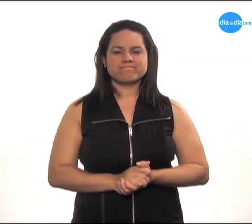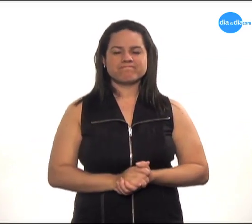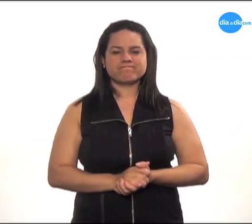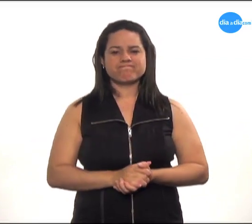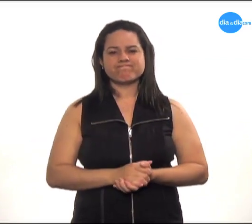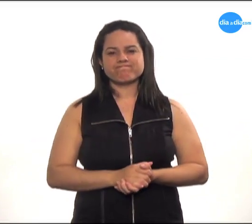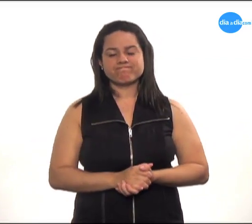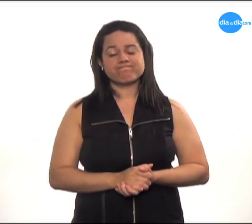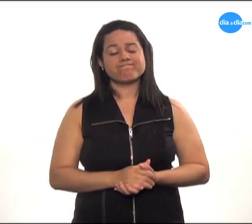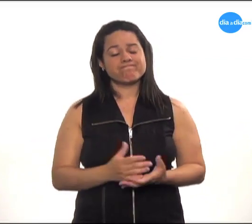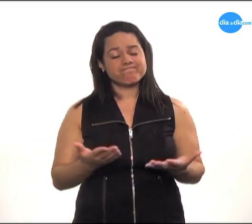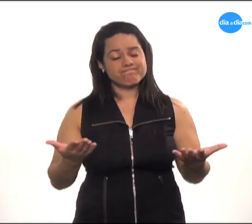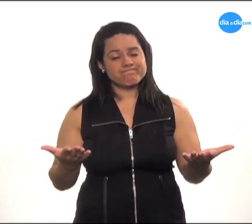Que coisa.